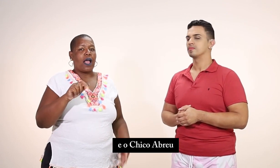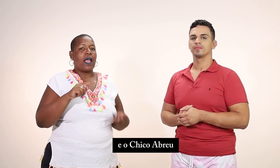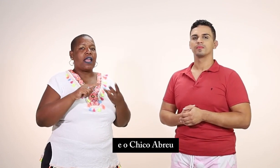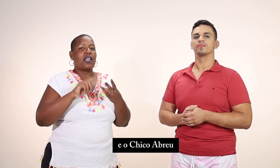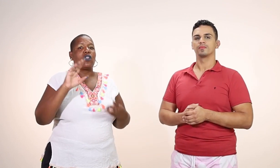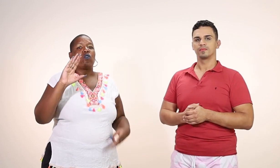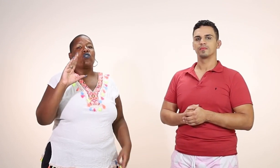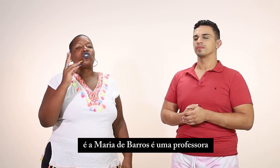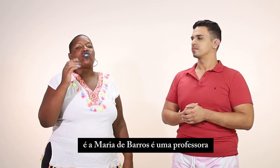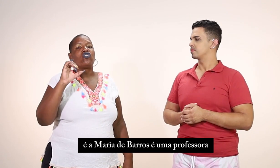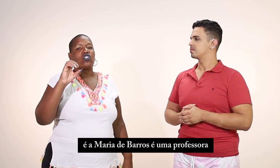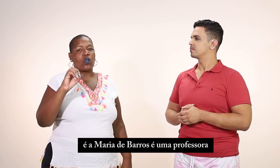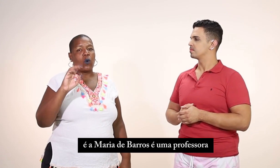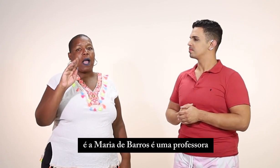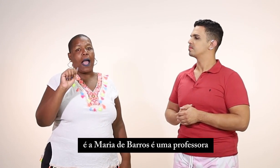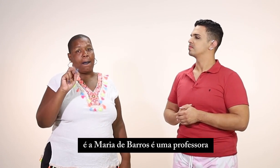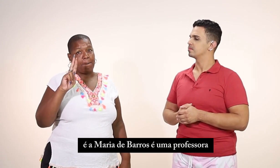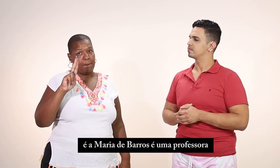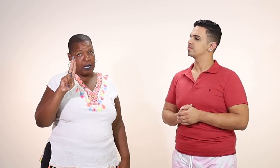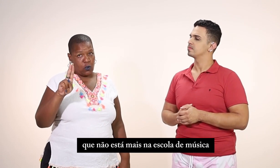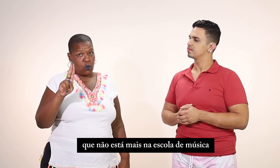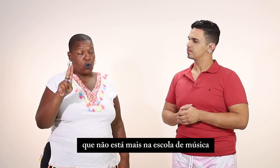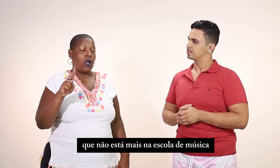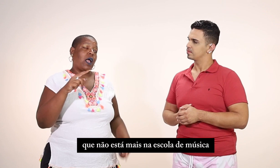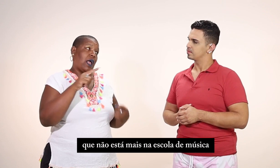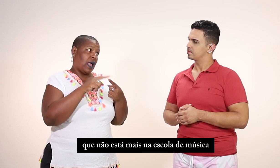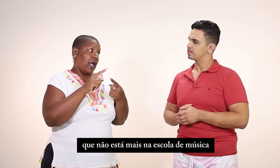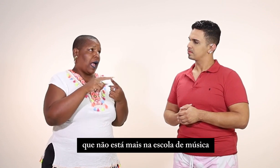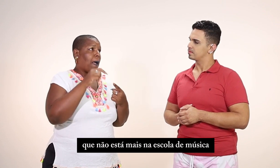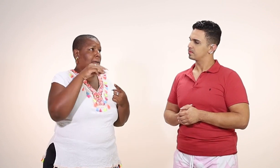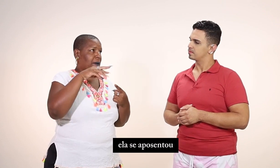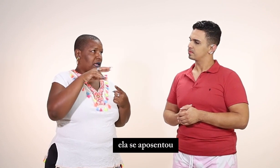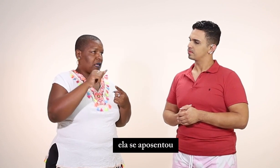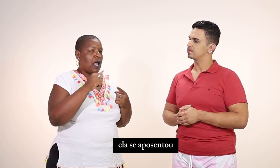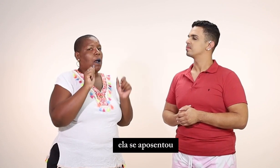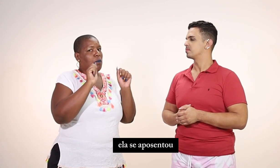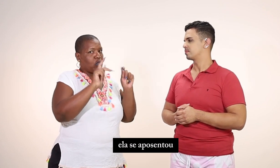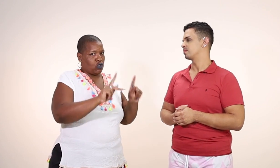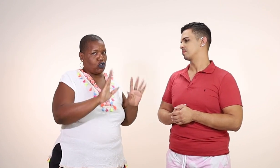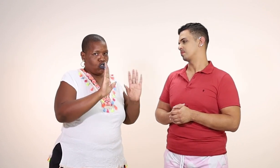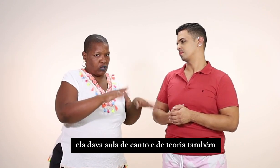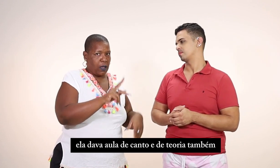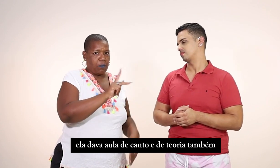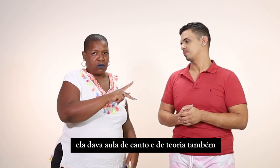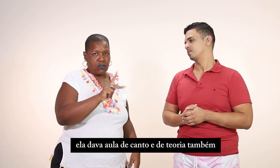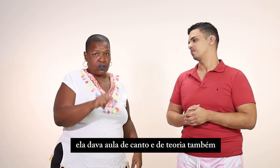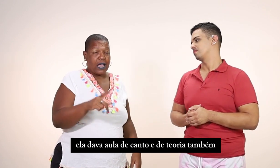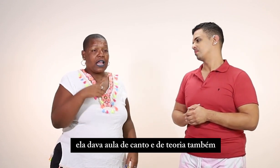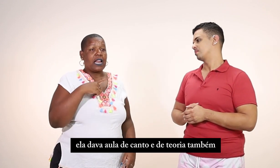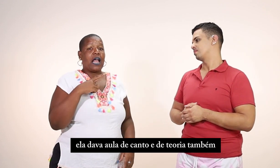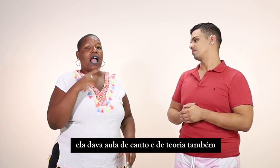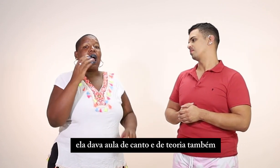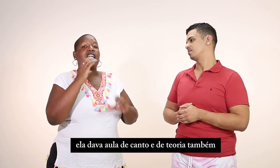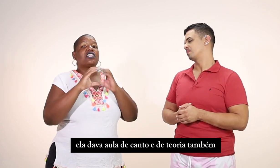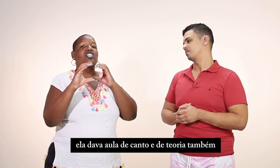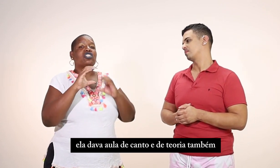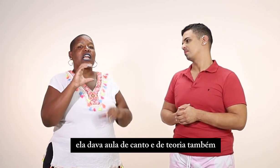Abreu. A Maria de Barros é uma professora que não está mais na escola de música, ela se aposentou, ela dava aula de canto e de teoria